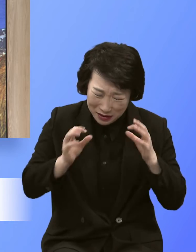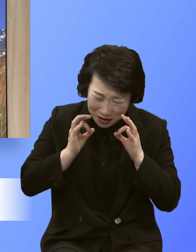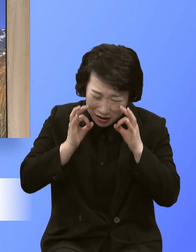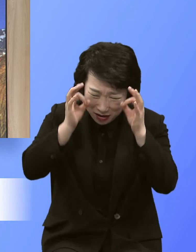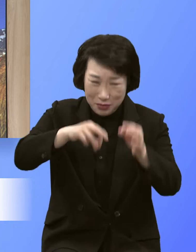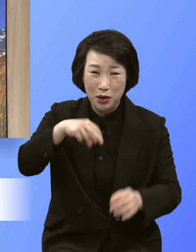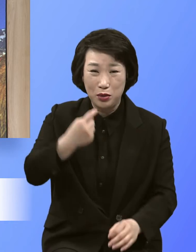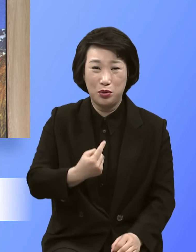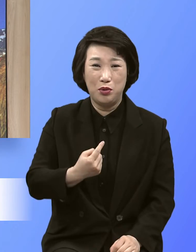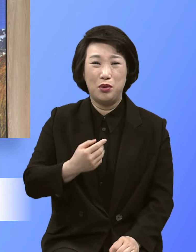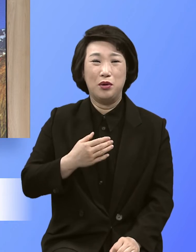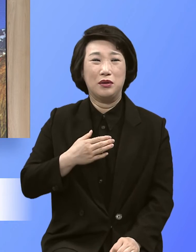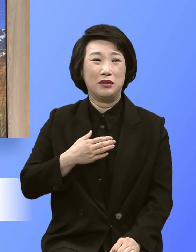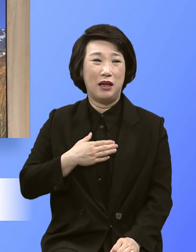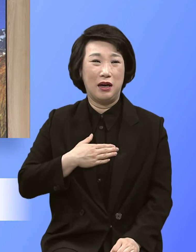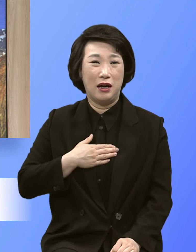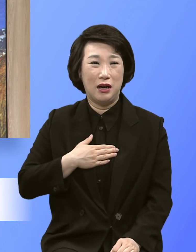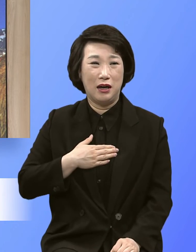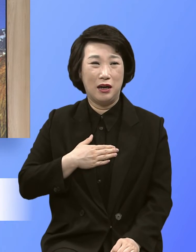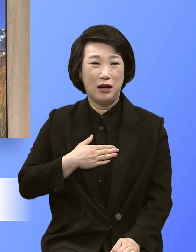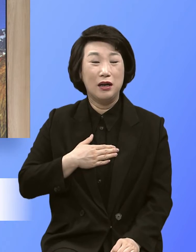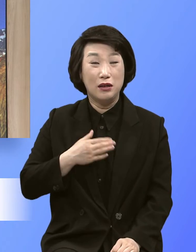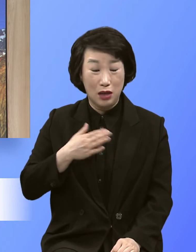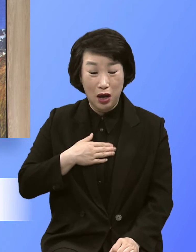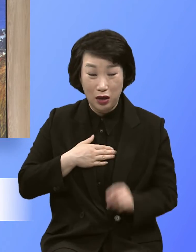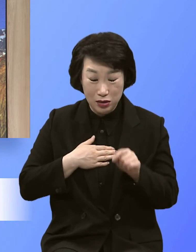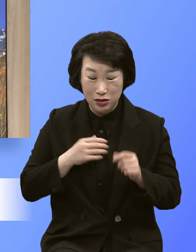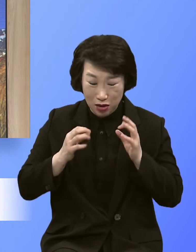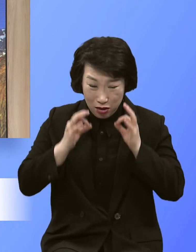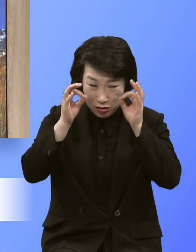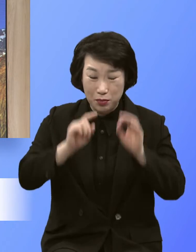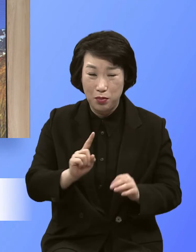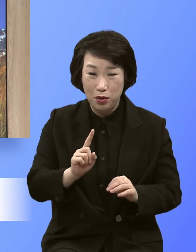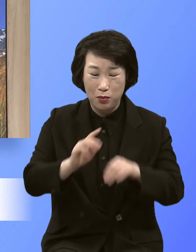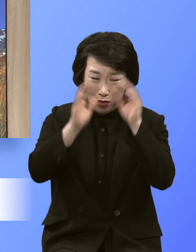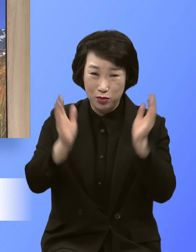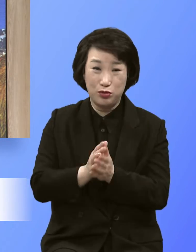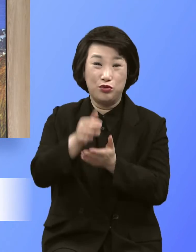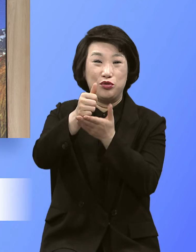해도 그렇게 할 수 있는 것마저도 주님이 하게 하셨고,